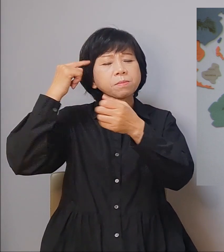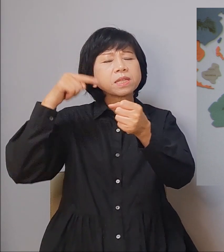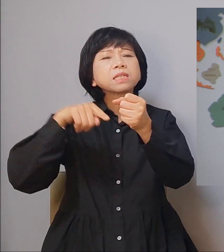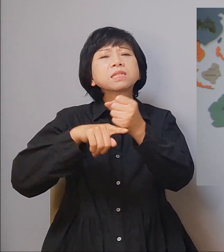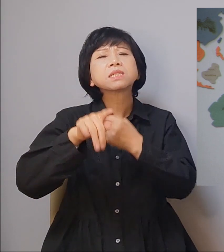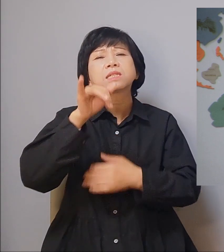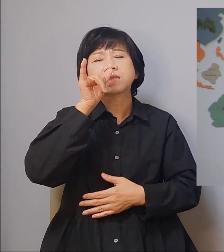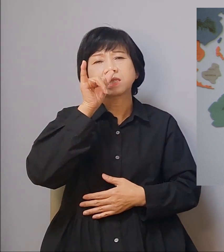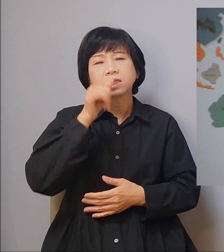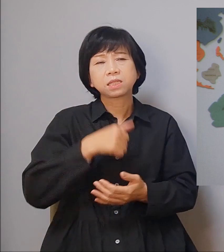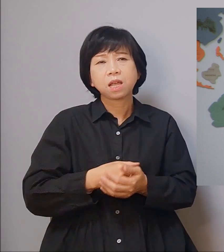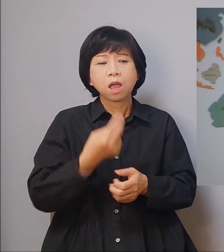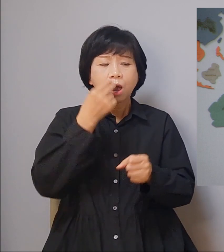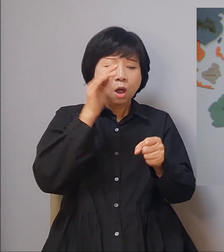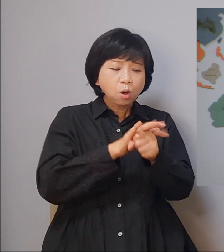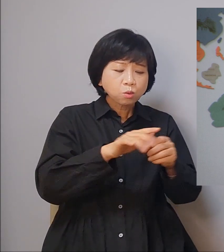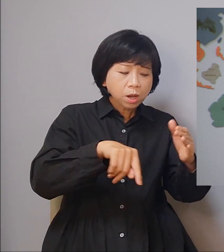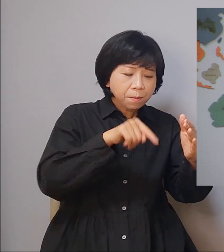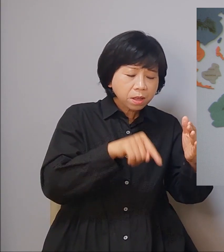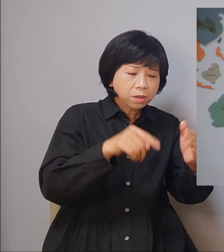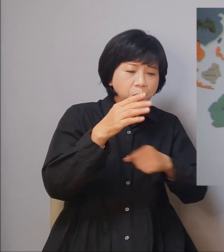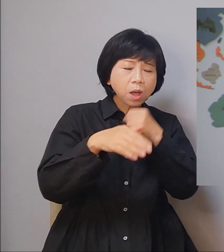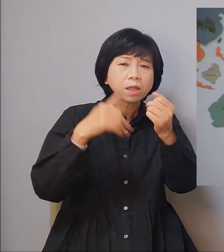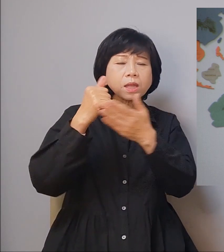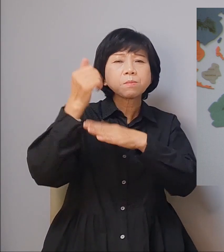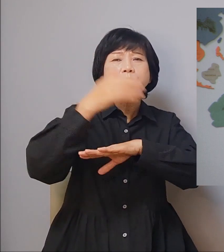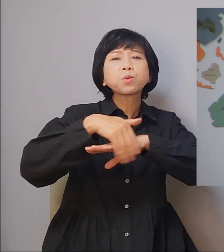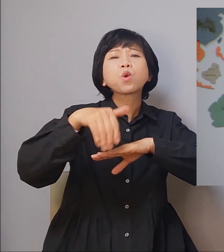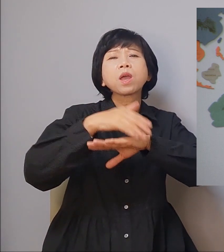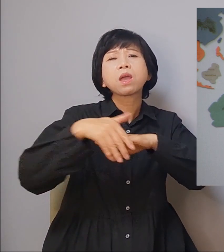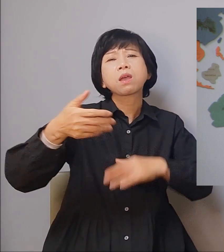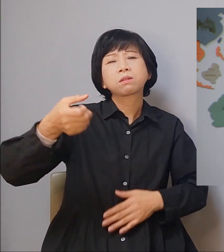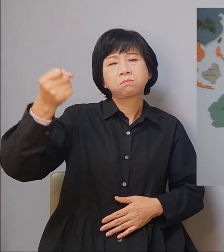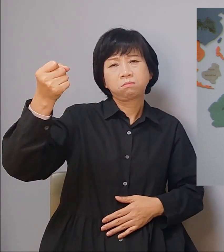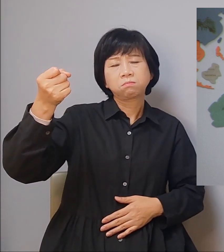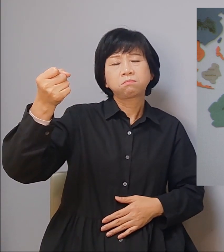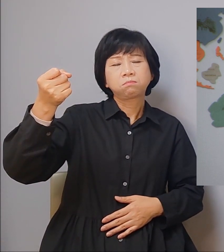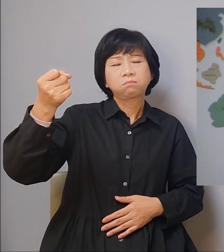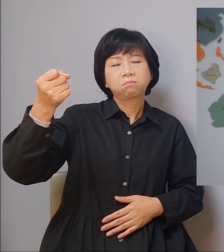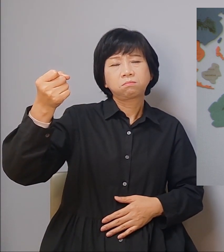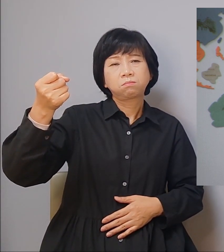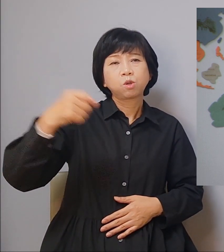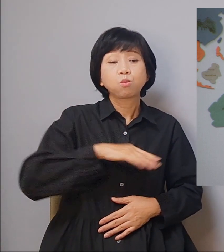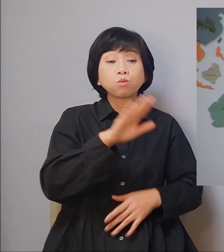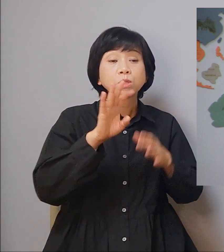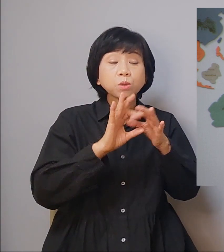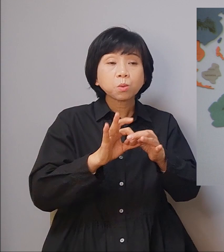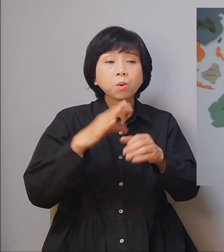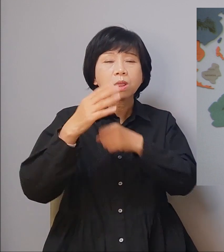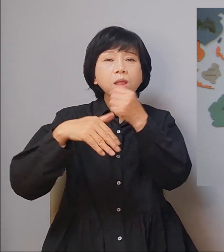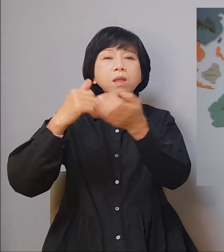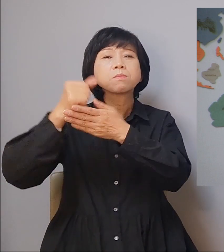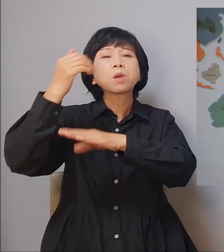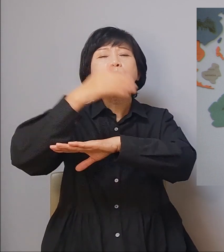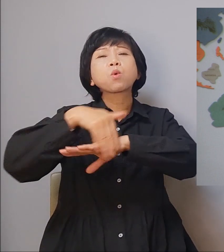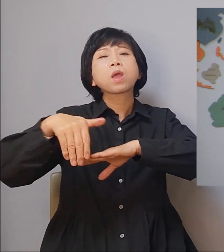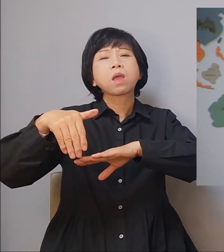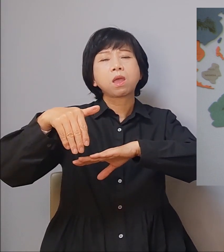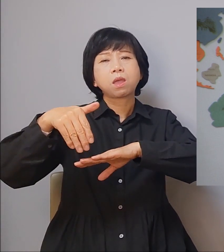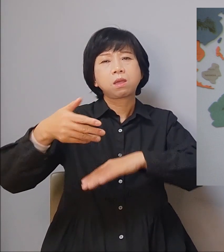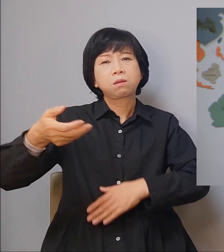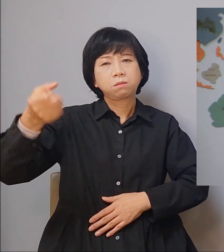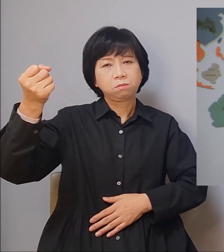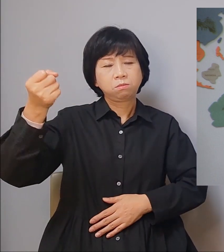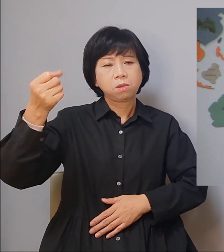함께 계십니다. 왜일까요? 우리를 향한 하나님의 계획이 있으시기 때문입니다. 하나님의